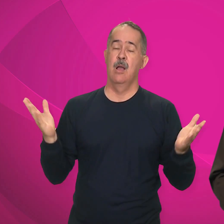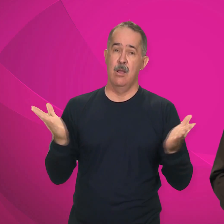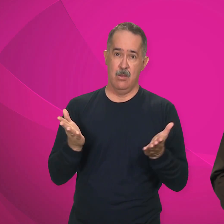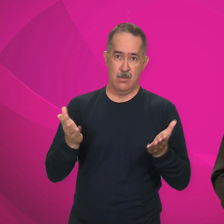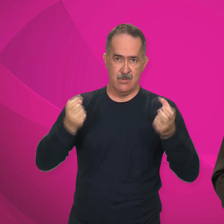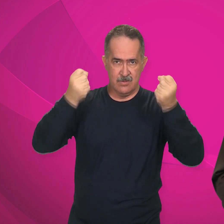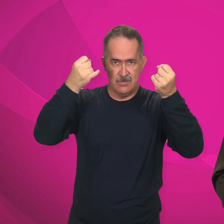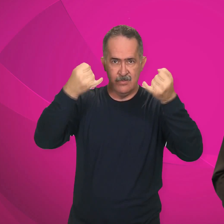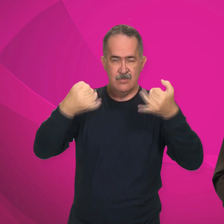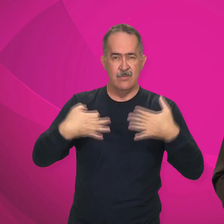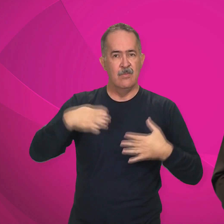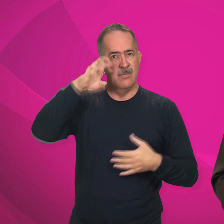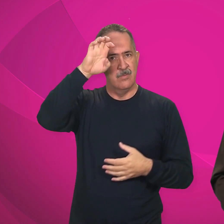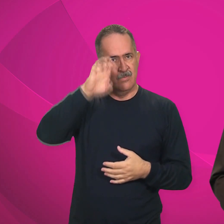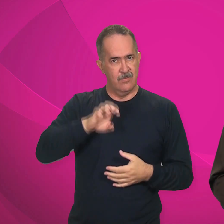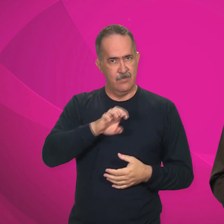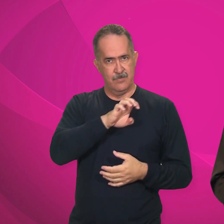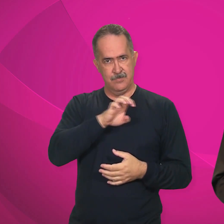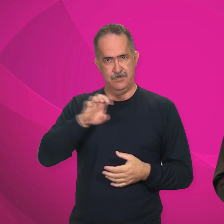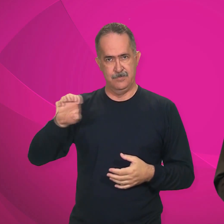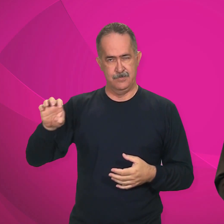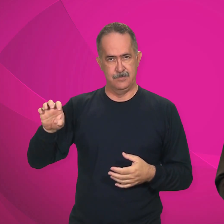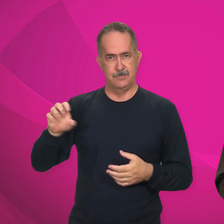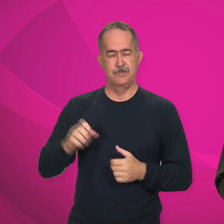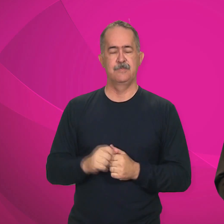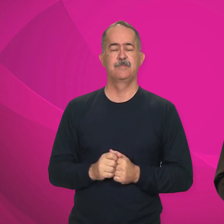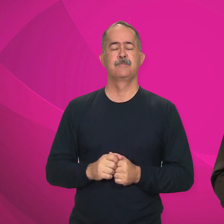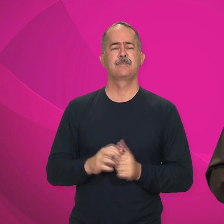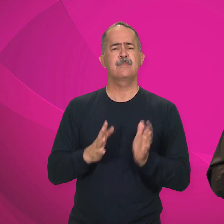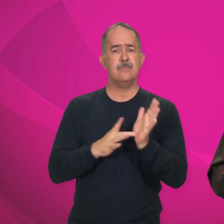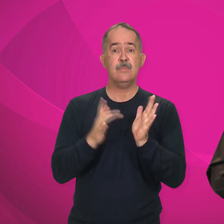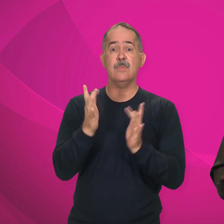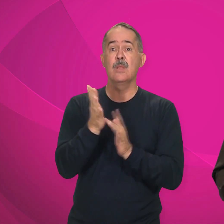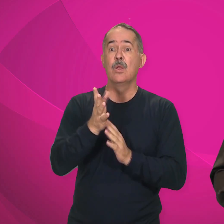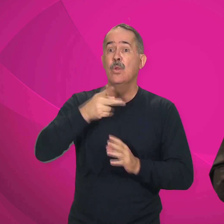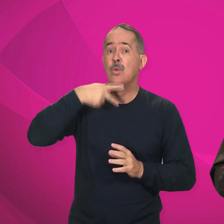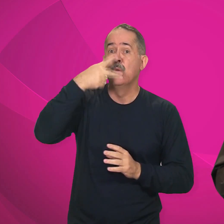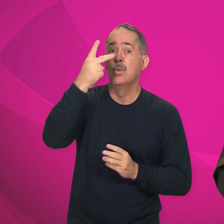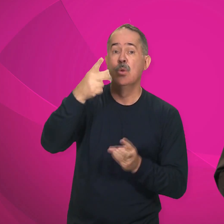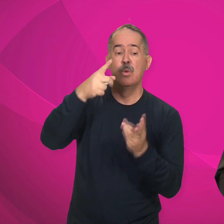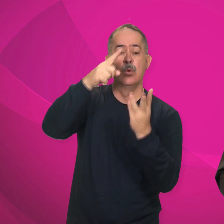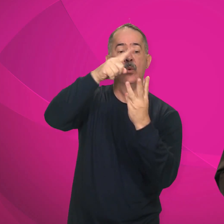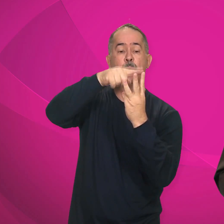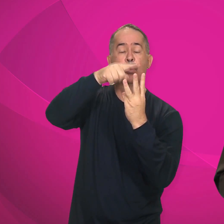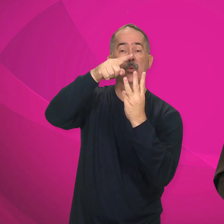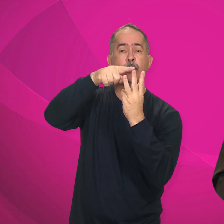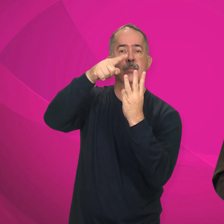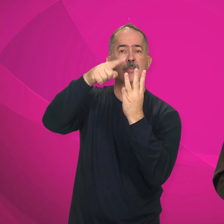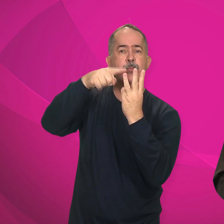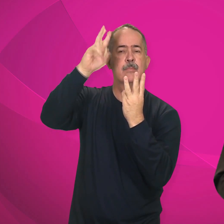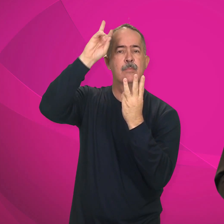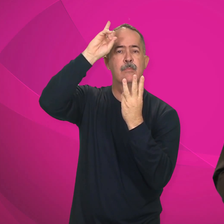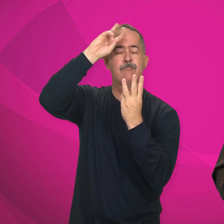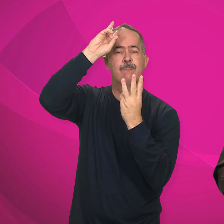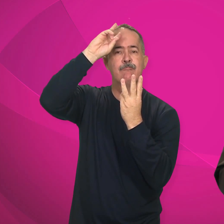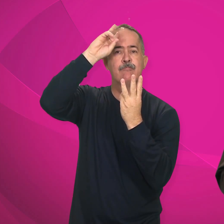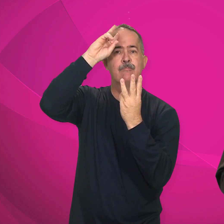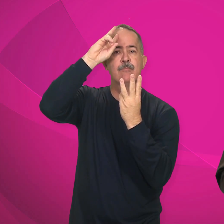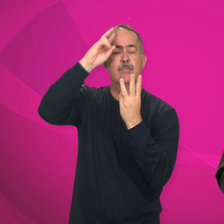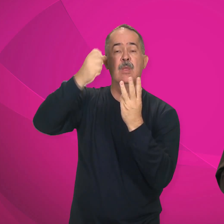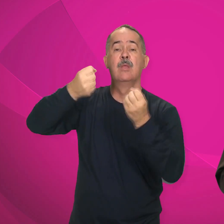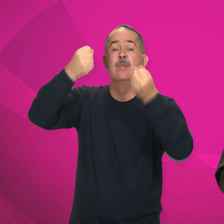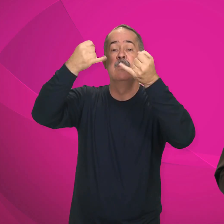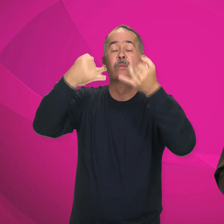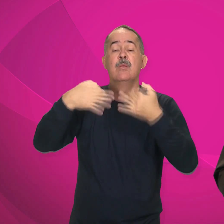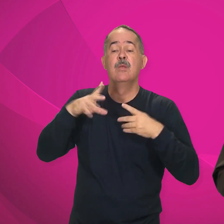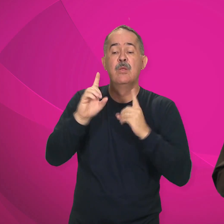A reflexão para o Evangelho de hoje. Jesus nos contou 3 parábolas para dizer